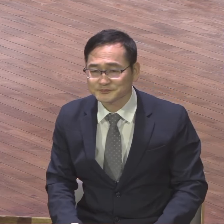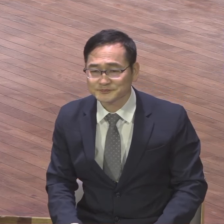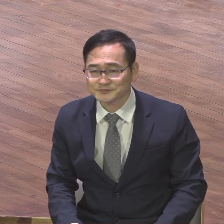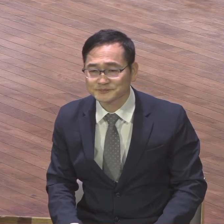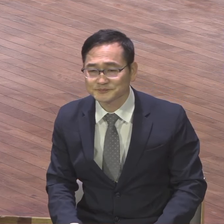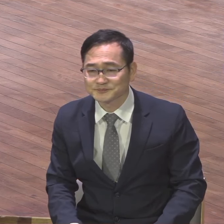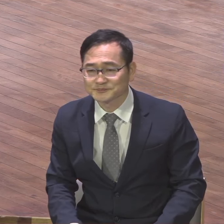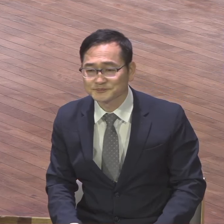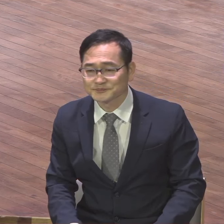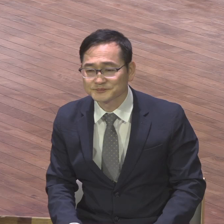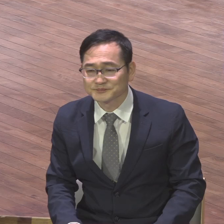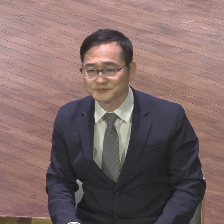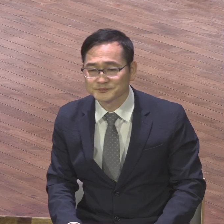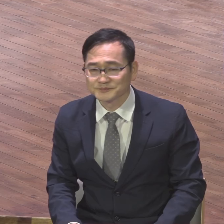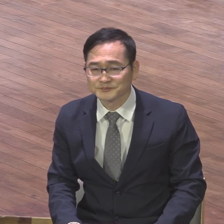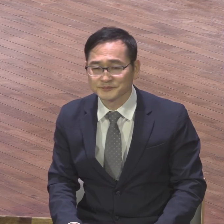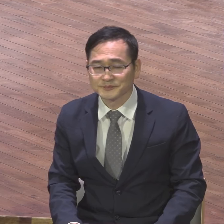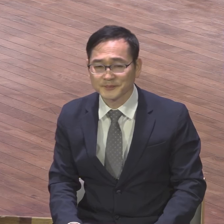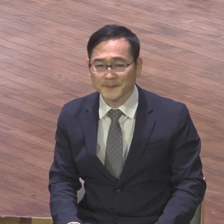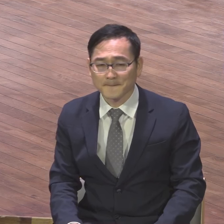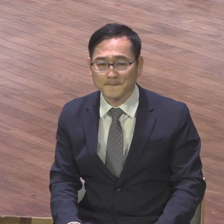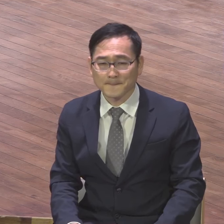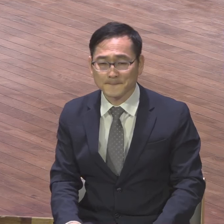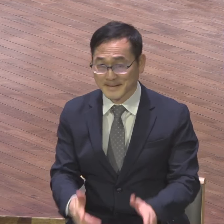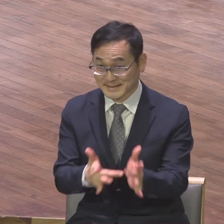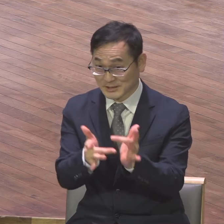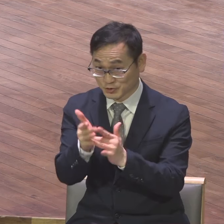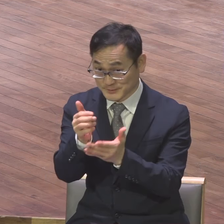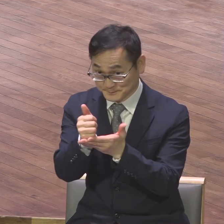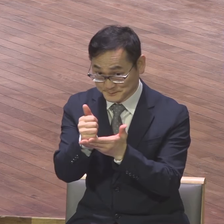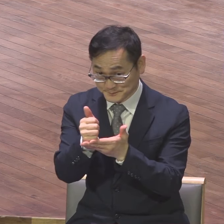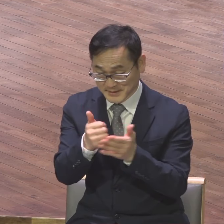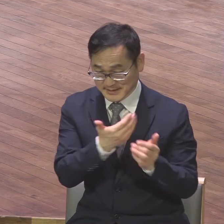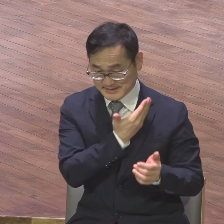예수님 말씀하신 이 제자됨의 중요한 기준,